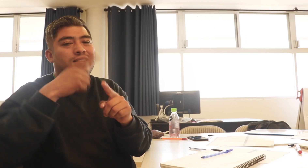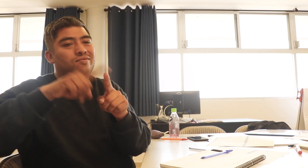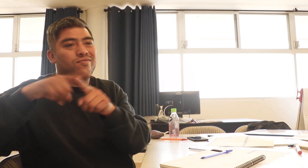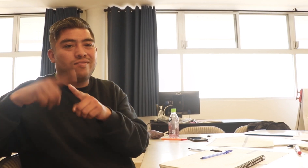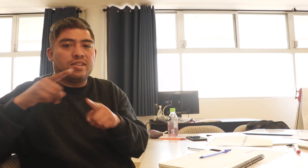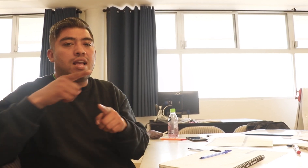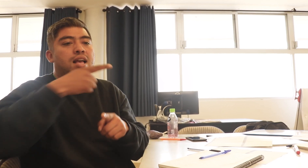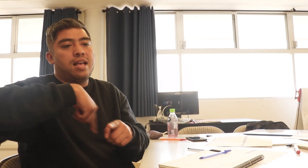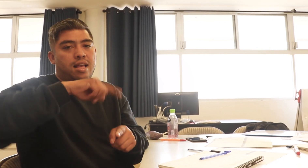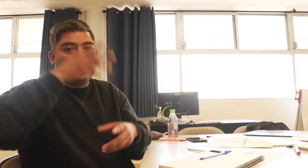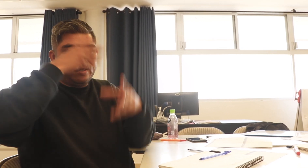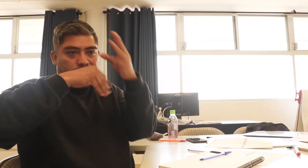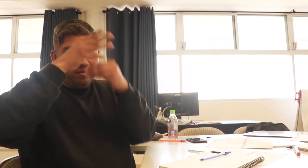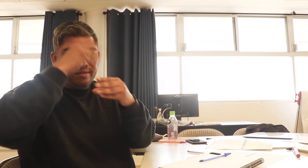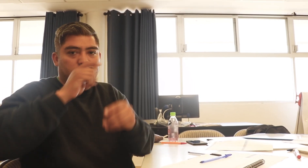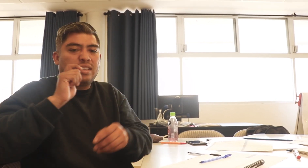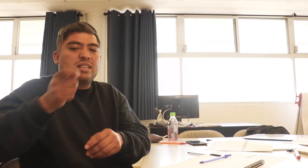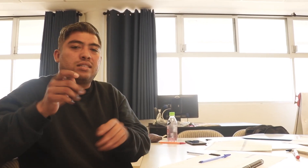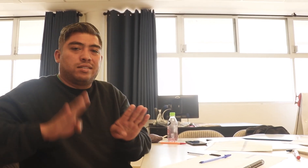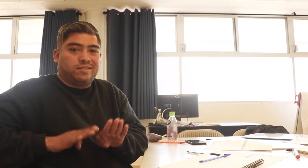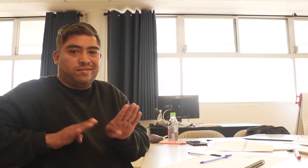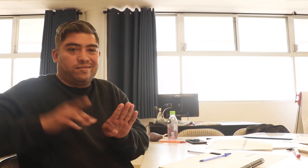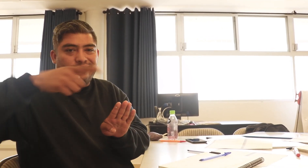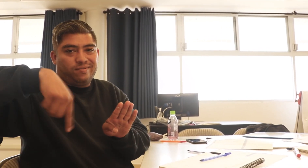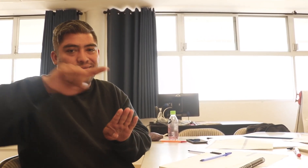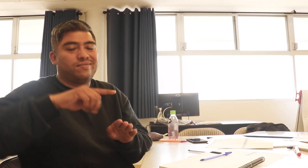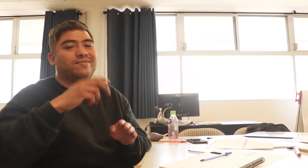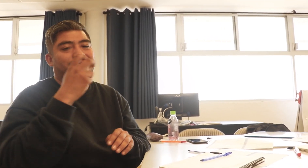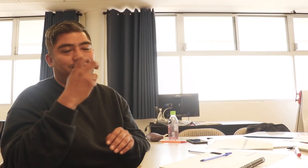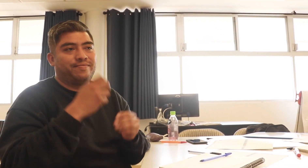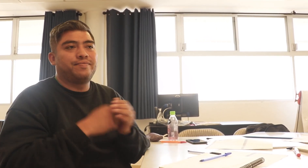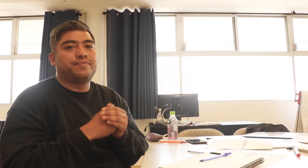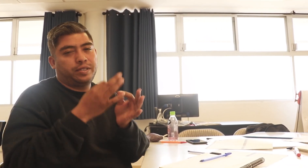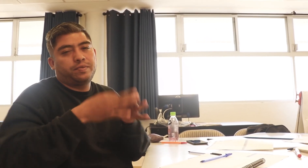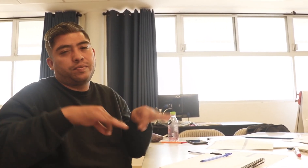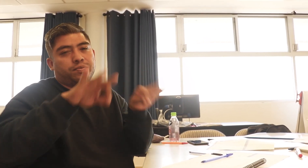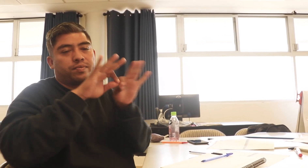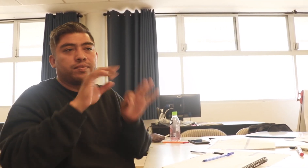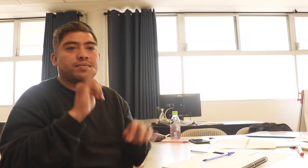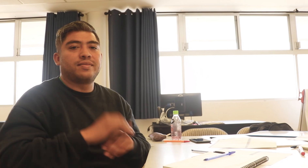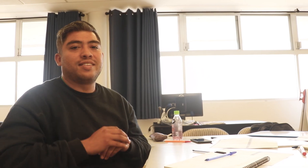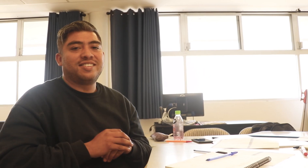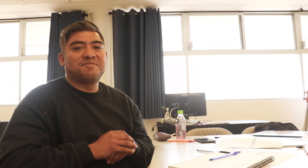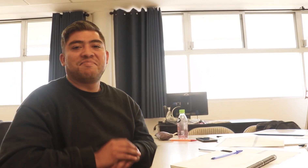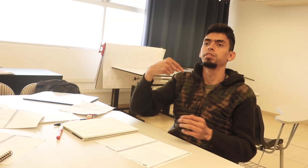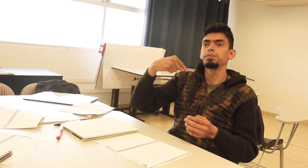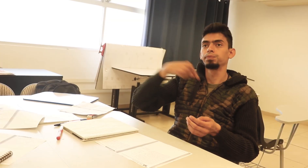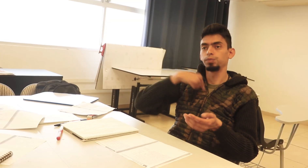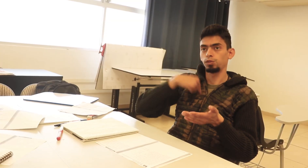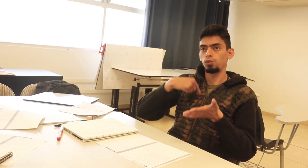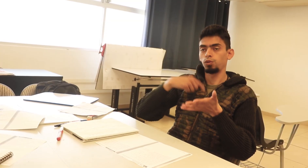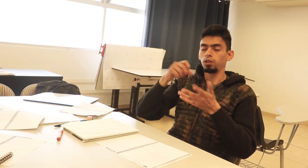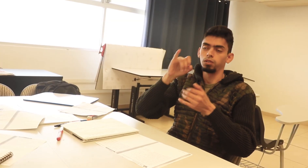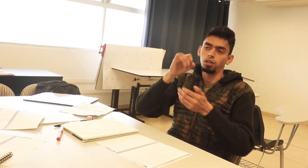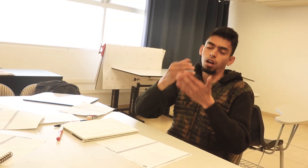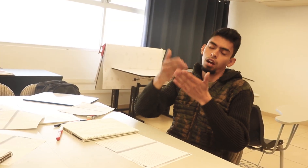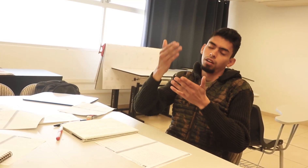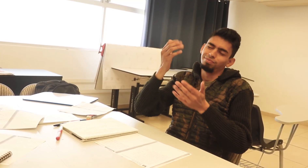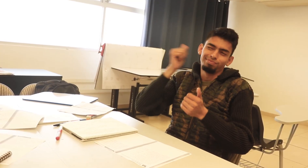estar bien con nuestra familia, y yo considero que eso es muy importante. Lo que yo acostumbro a hacer es que con